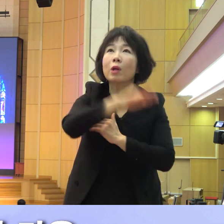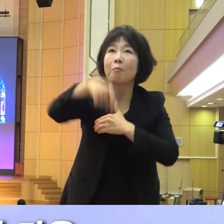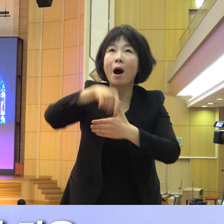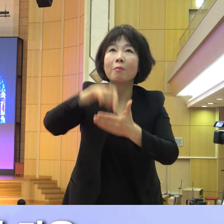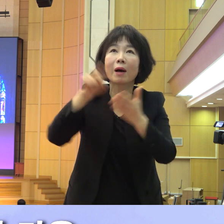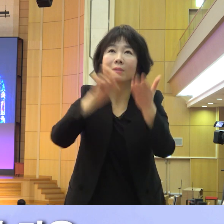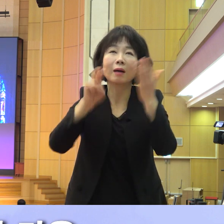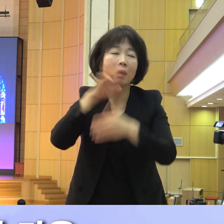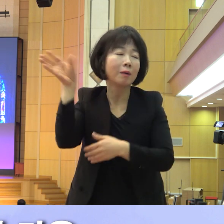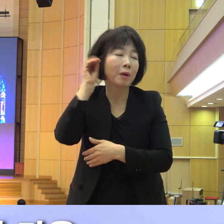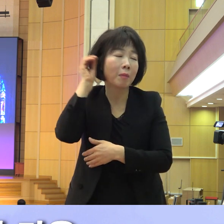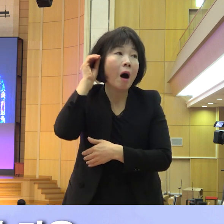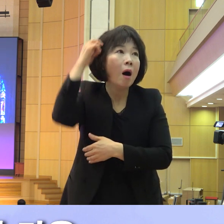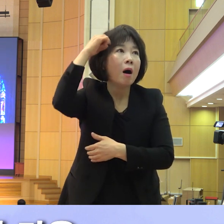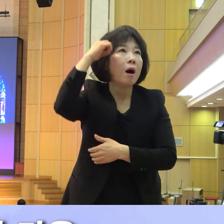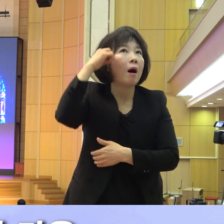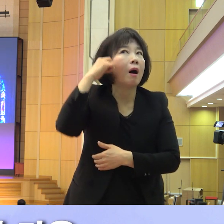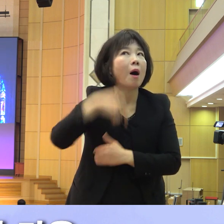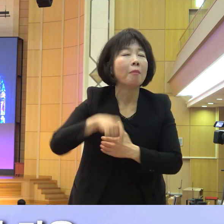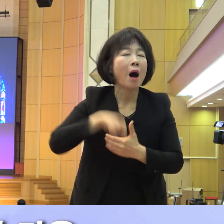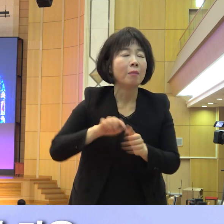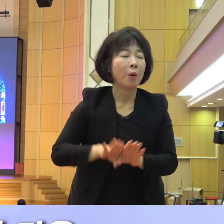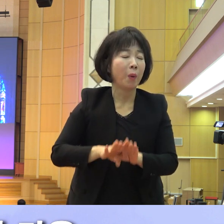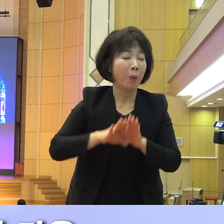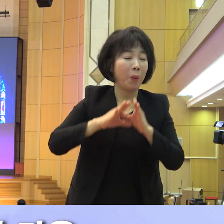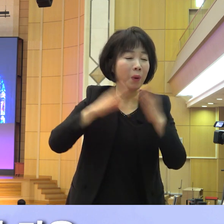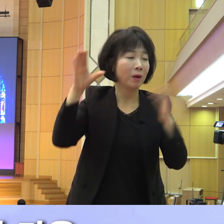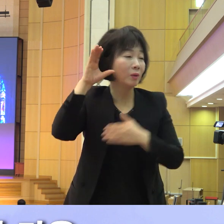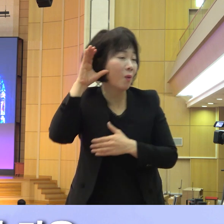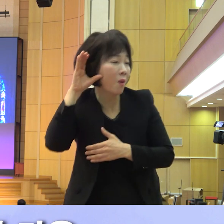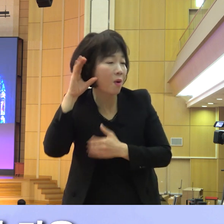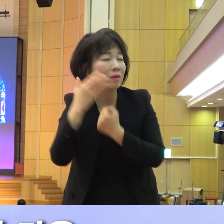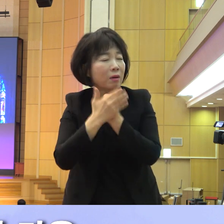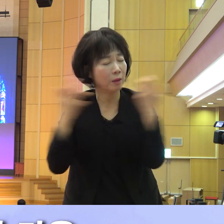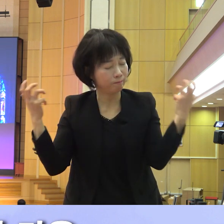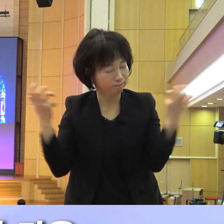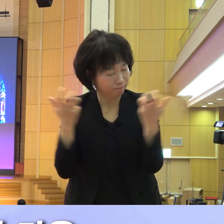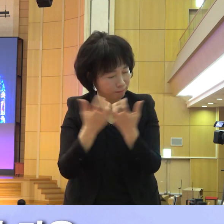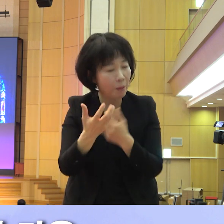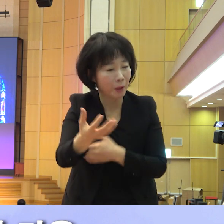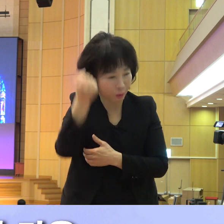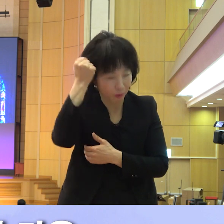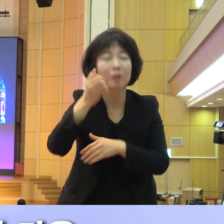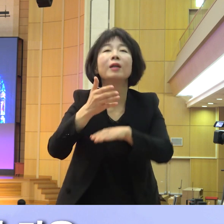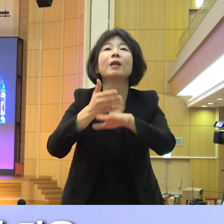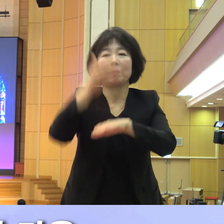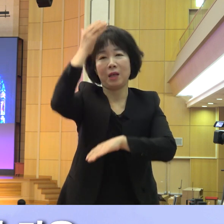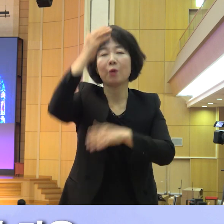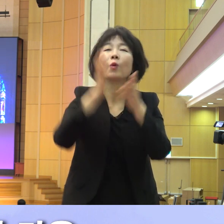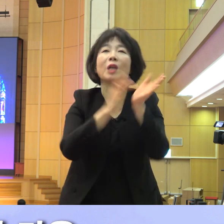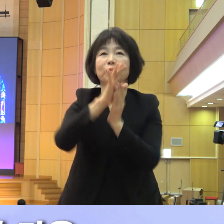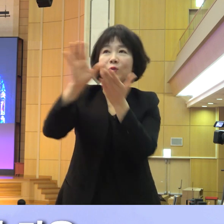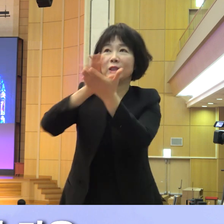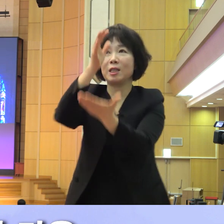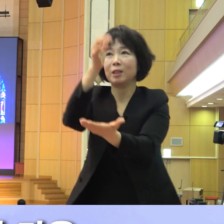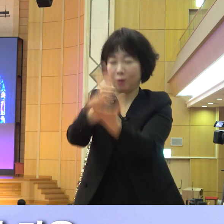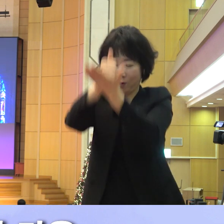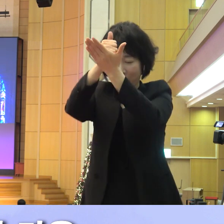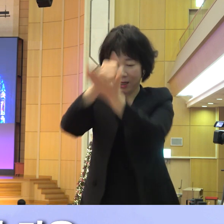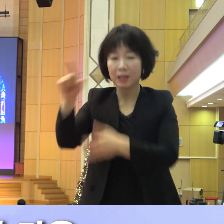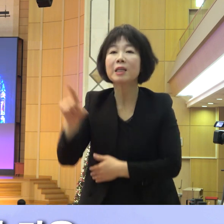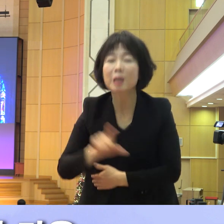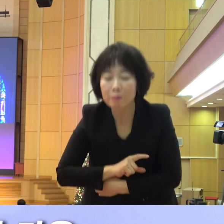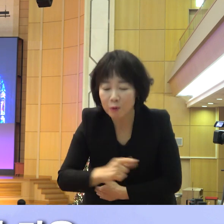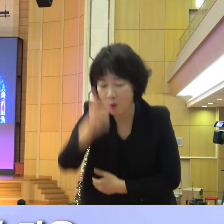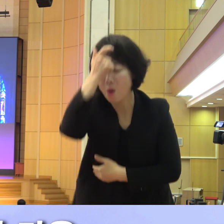마음으로 활짝 열 수 있는 복된 찬양이 되게 하여 주시옵소서. 감사하며 거룩하신 예수 그리스도로 기도드리옵나이다.